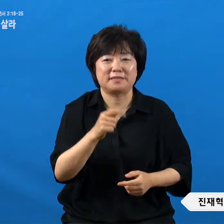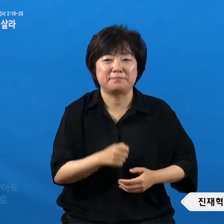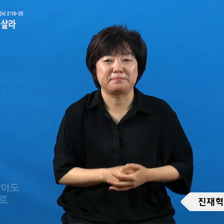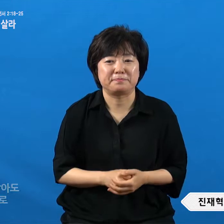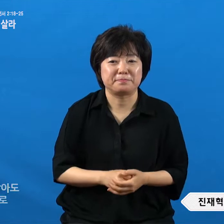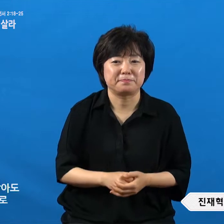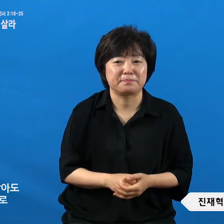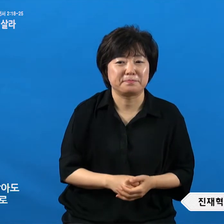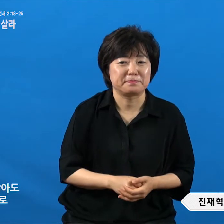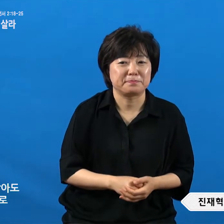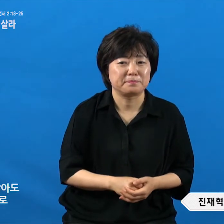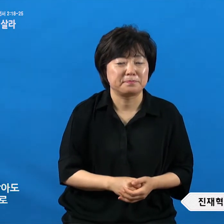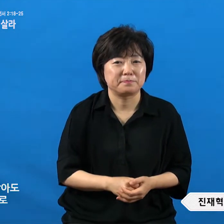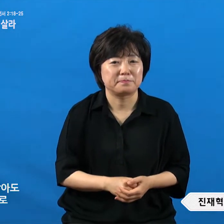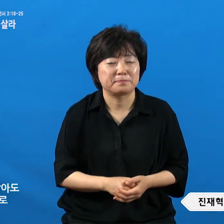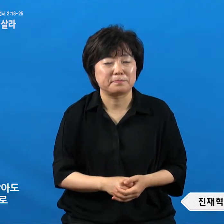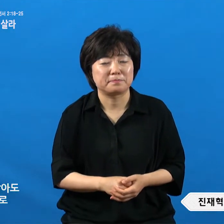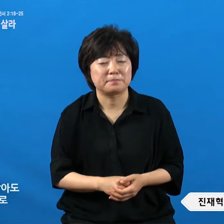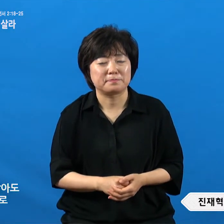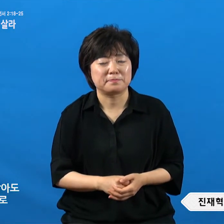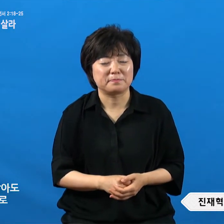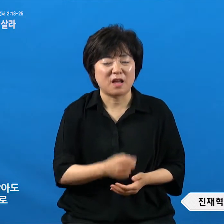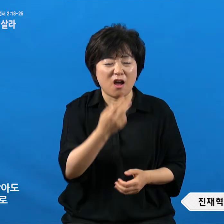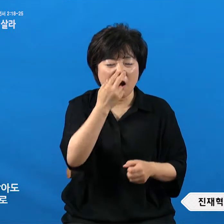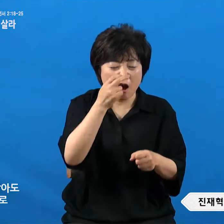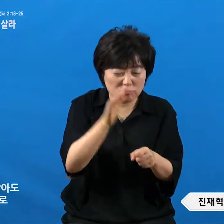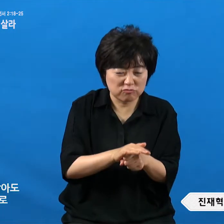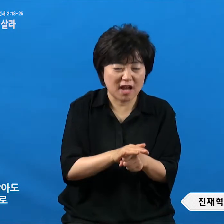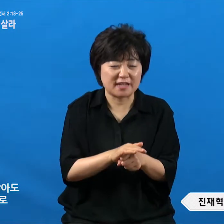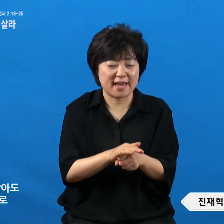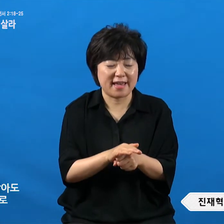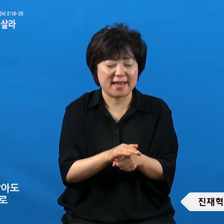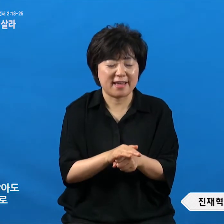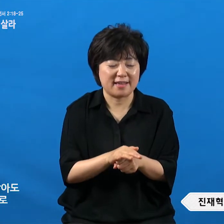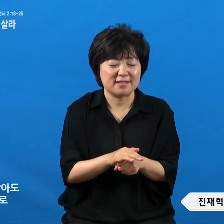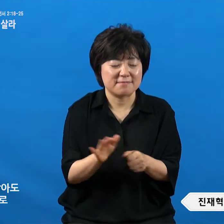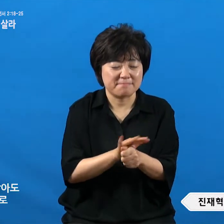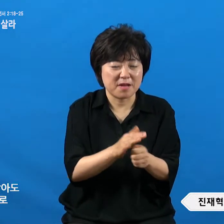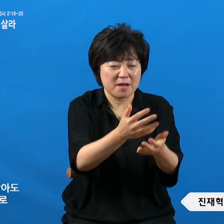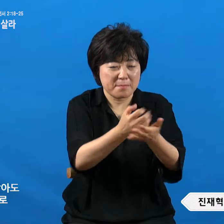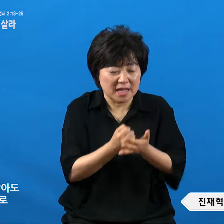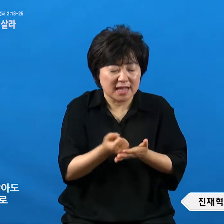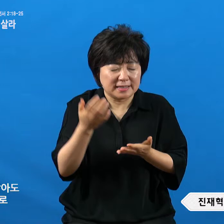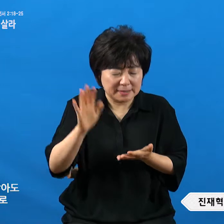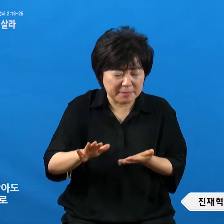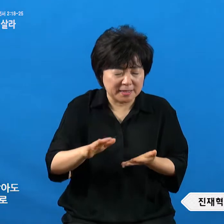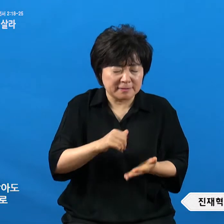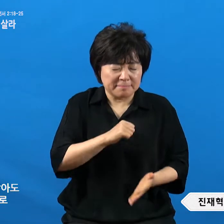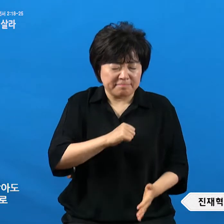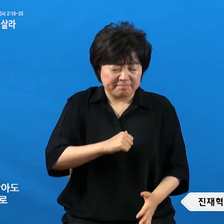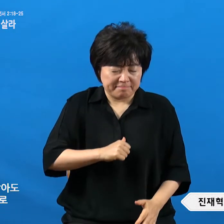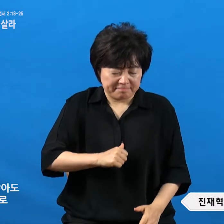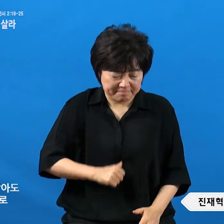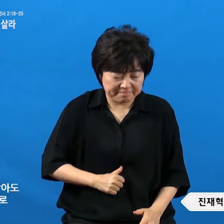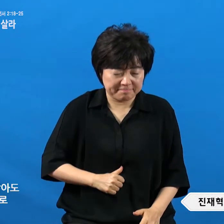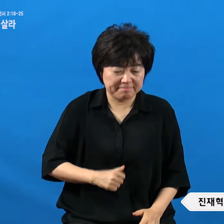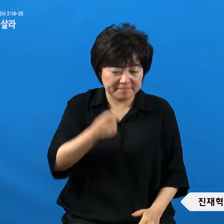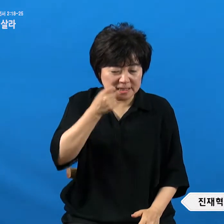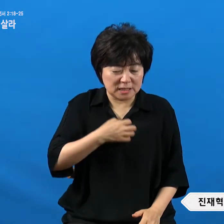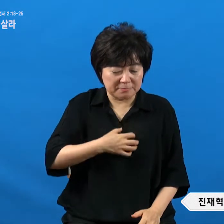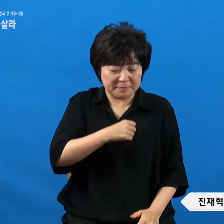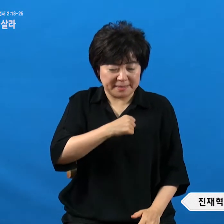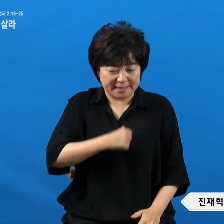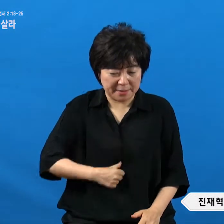보도록 하겠습니다. 시작. 부당하게 고난을 받아도 하나님을 생각함으로 슬픔을